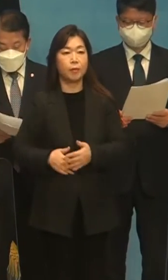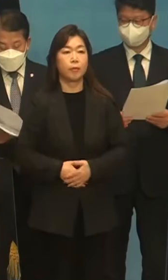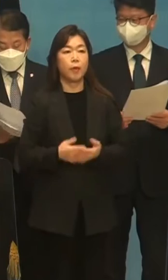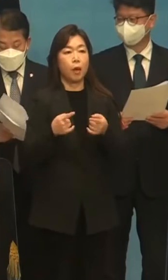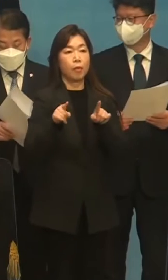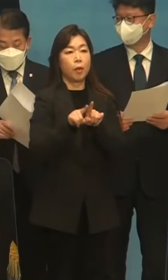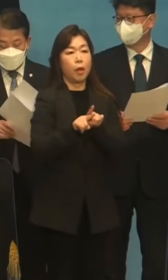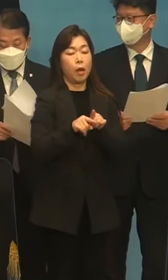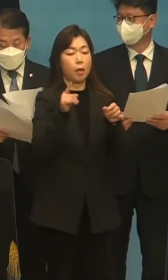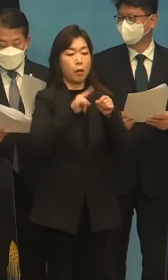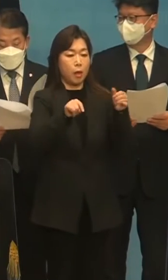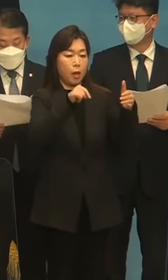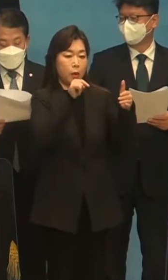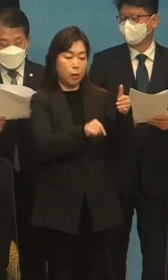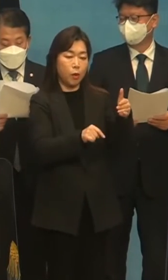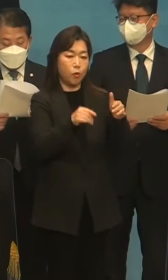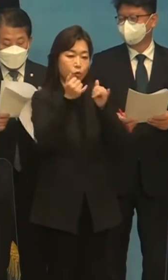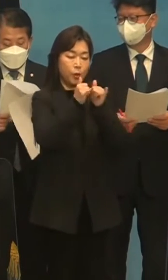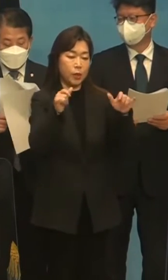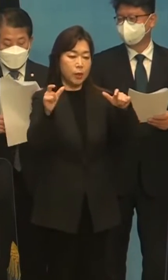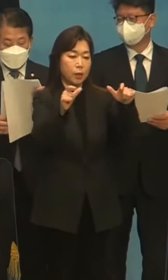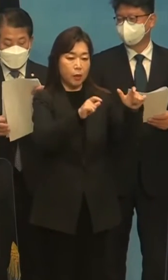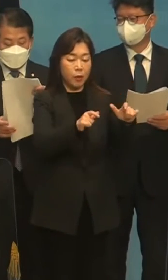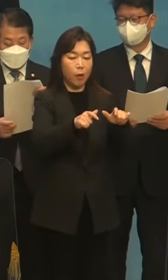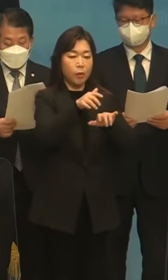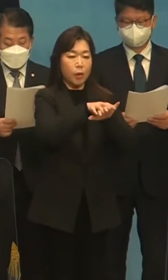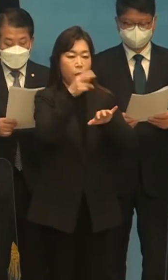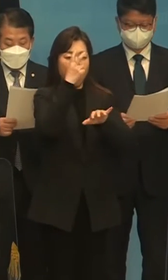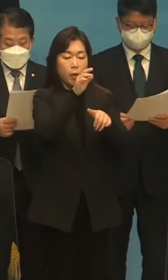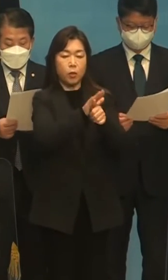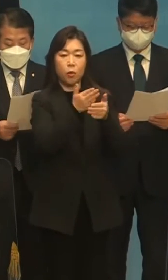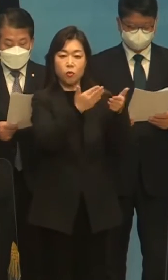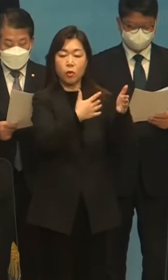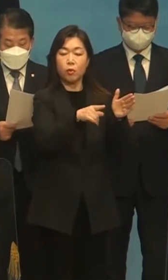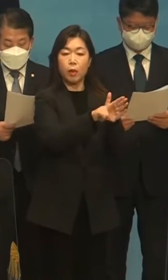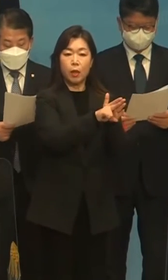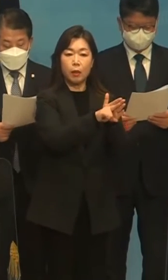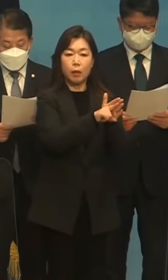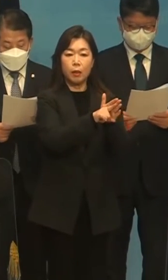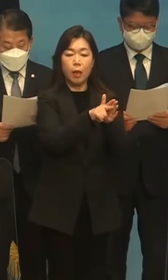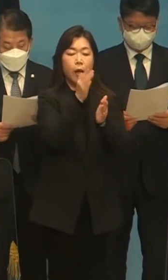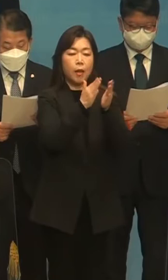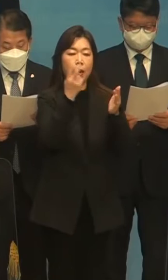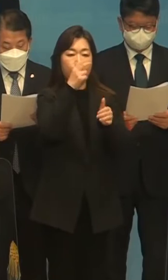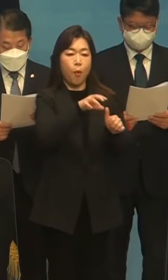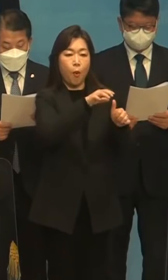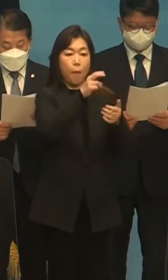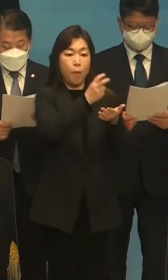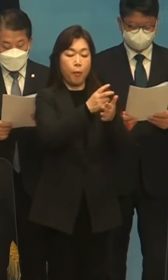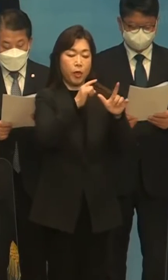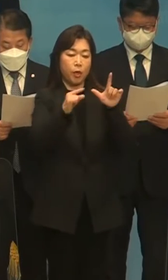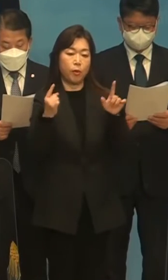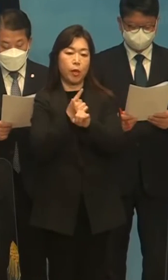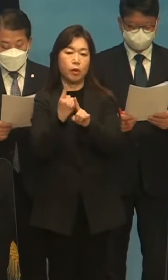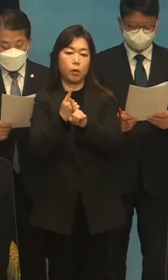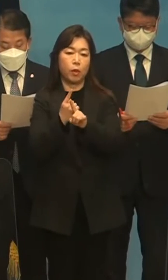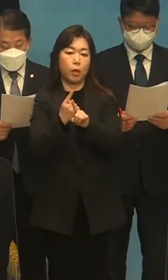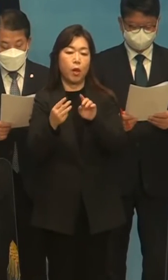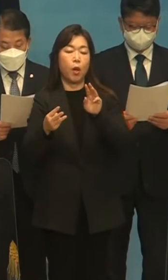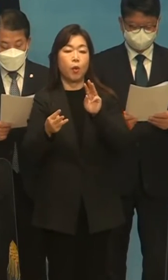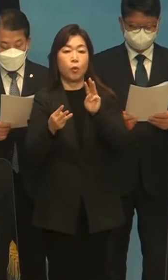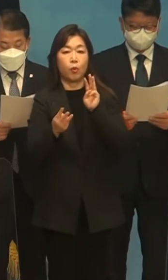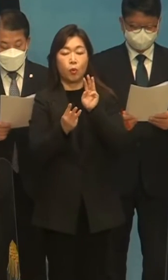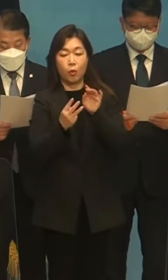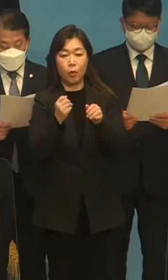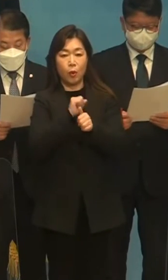함께 사찰림에 대한 정부 및 지자체의 체계적 관리 및 지원을 위한 산림보호법 일부 개정안이 동작 이수진